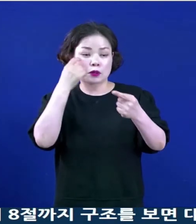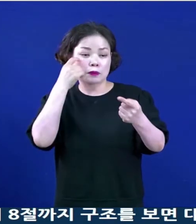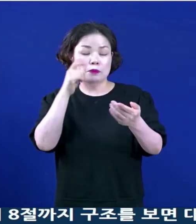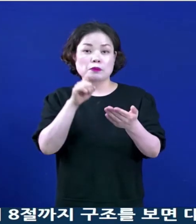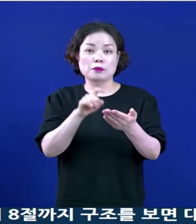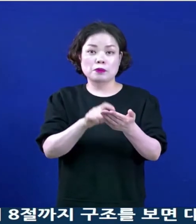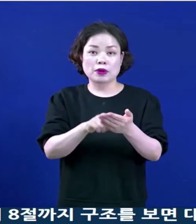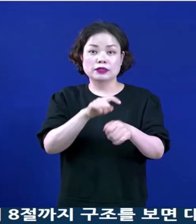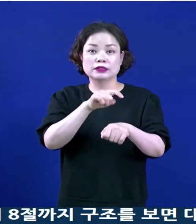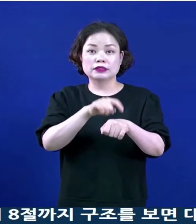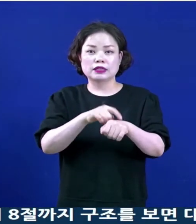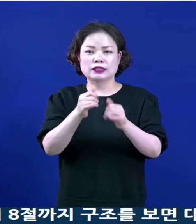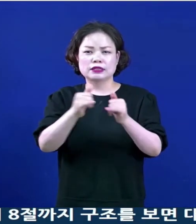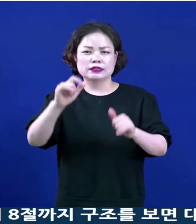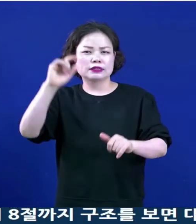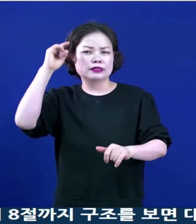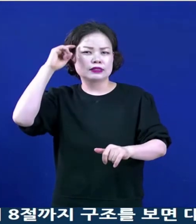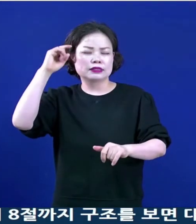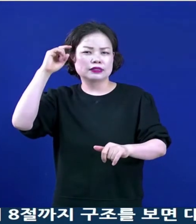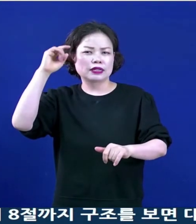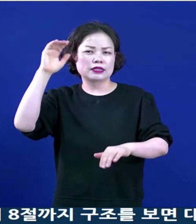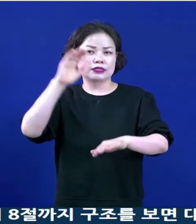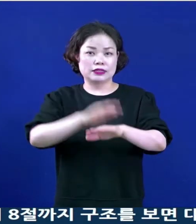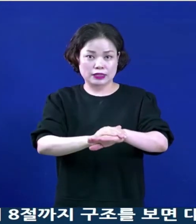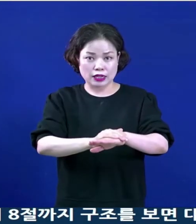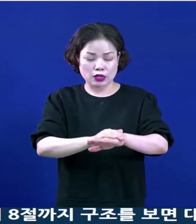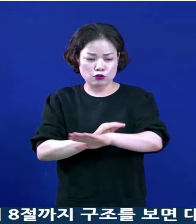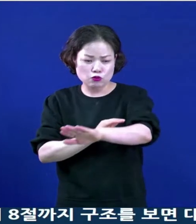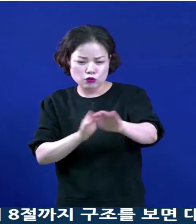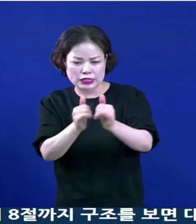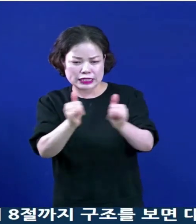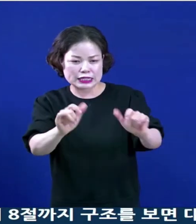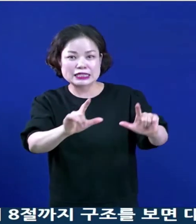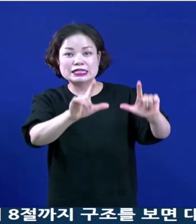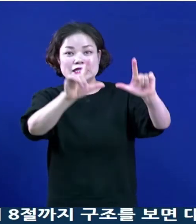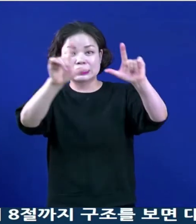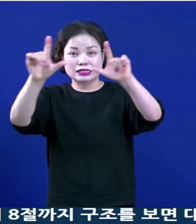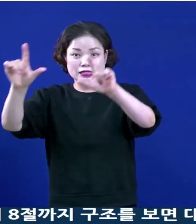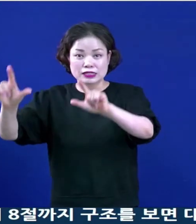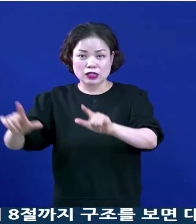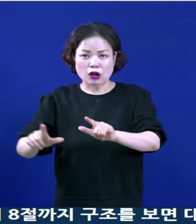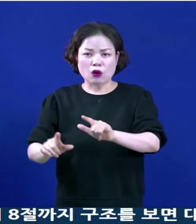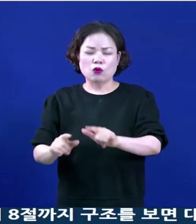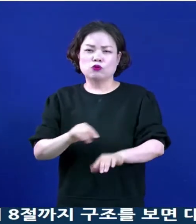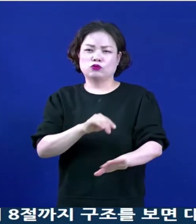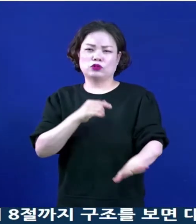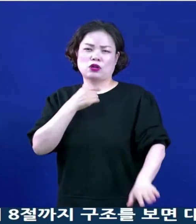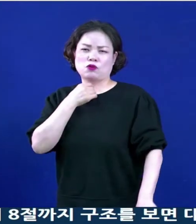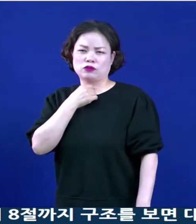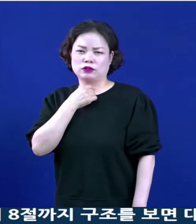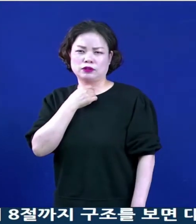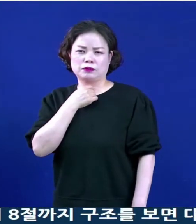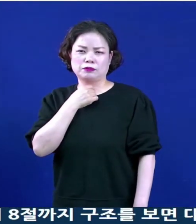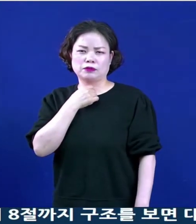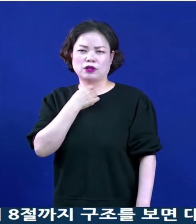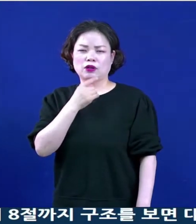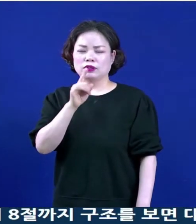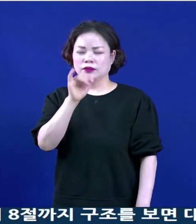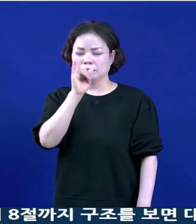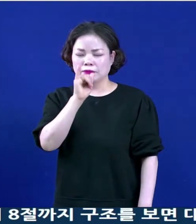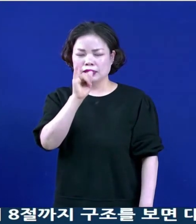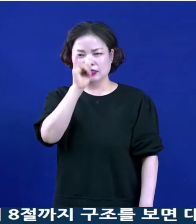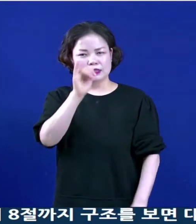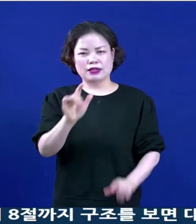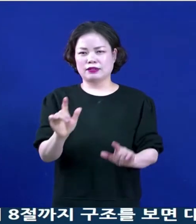수 있는 시간에 대한 인생의 지혜가 있습니다. 바로 우리 인생에는 우리가 원하는 것만 찾아오는 것이